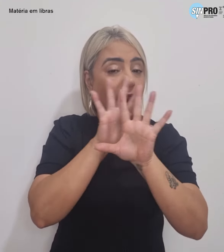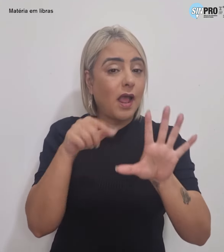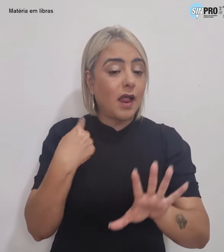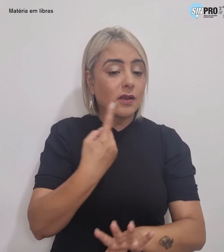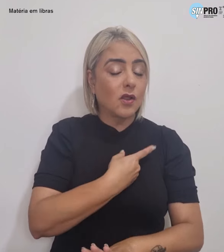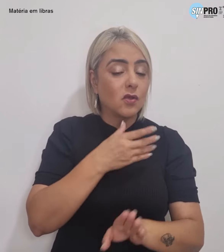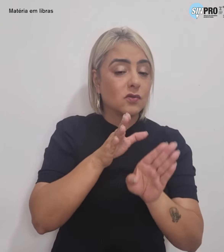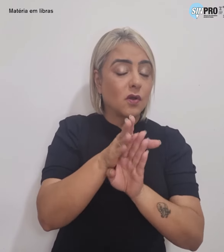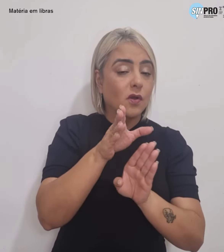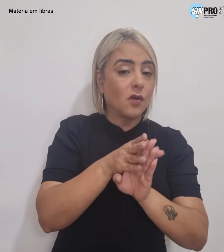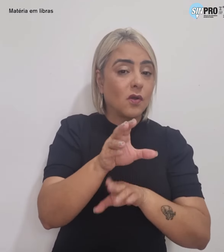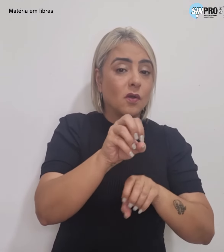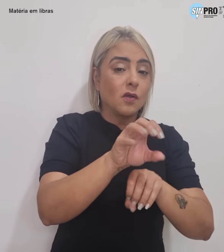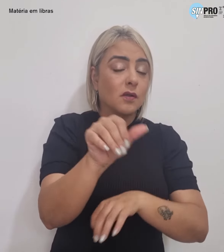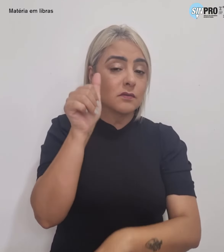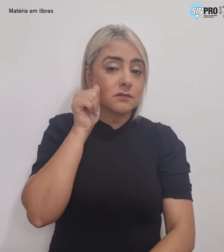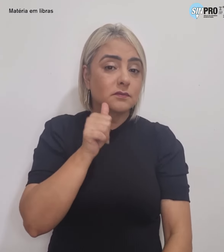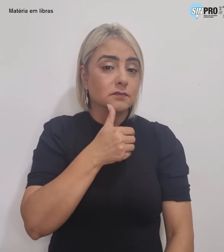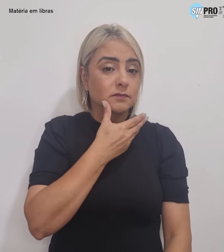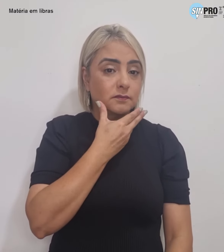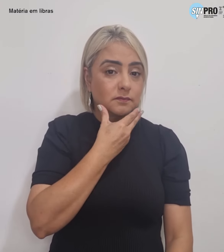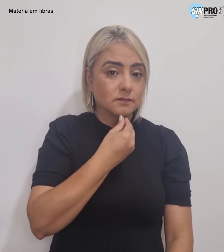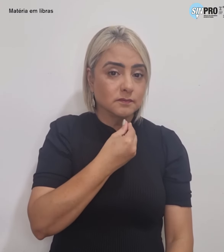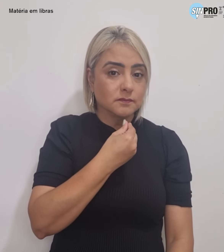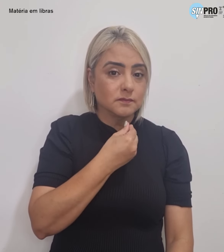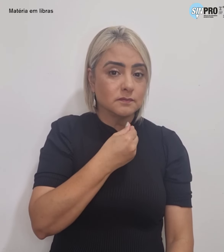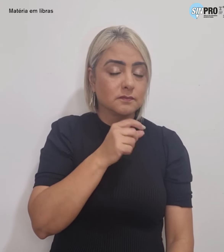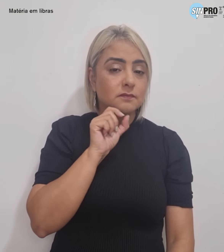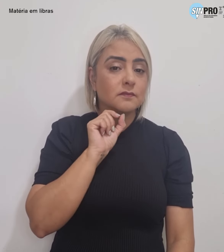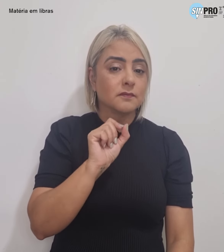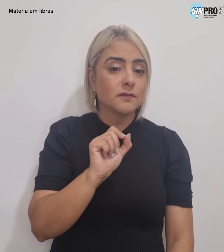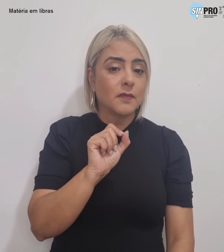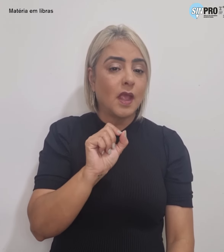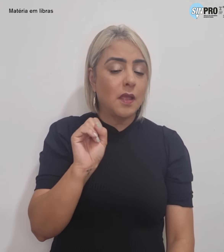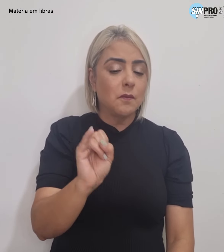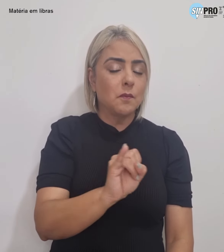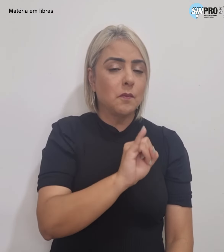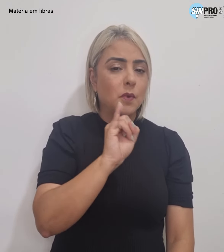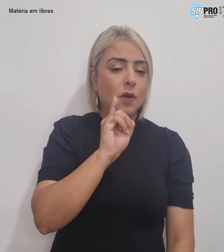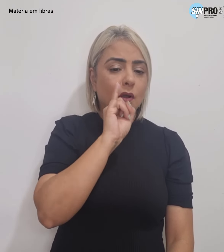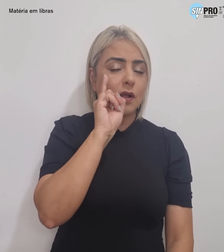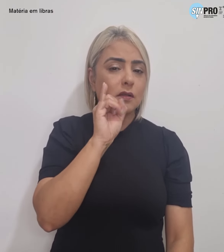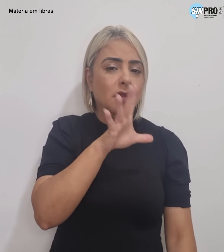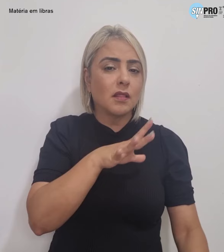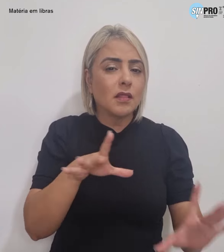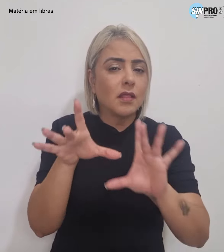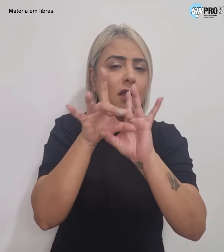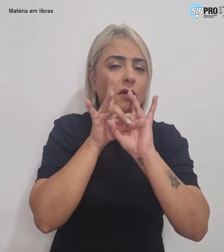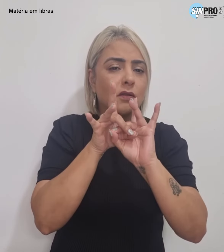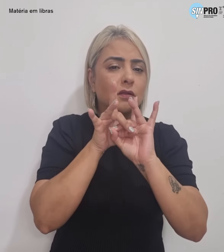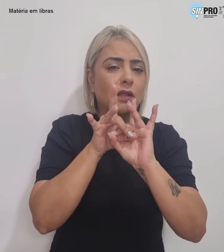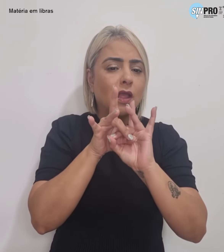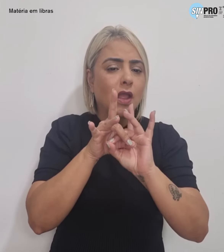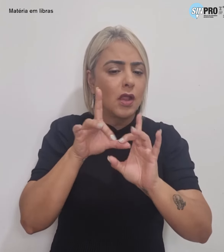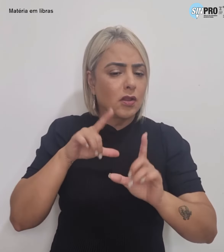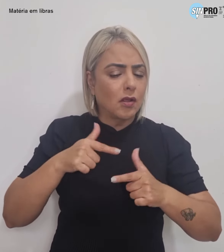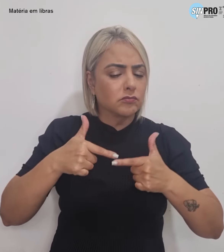orientadoras e orientadores educacionais, a importância da unidade, de nos mantermos unidos